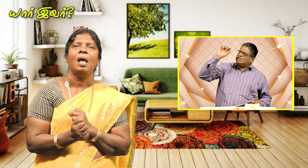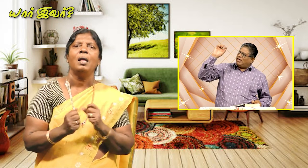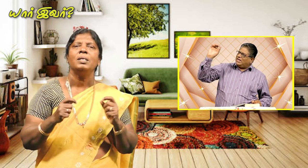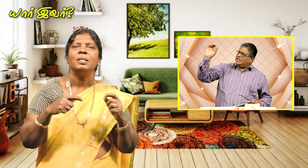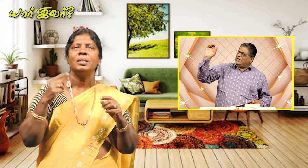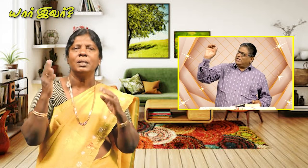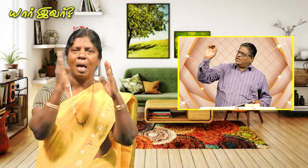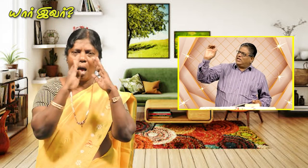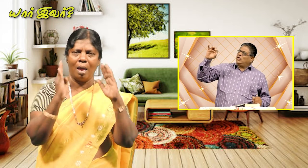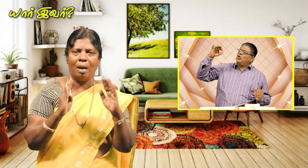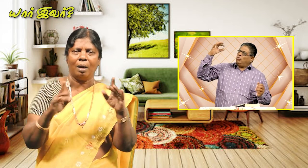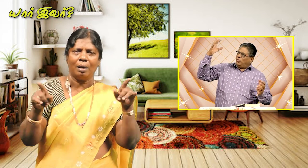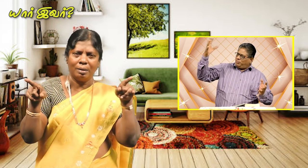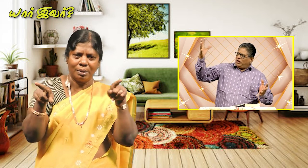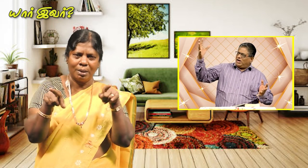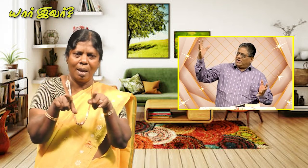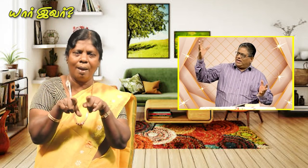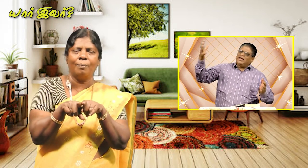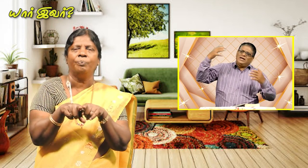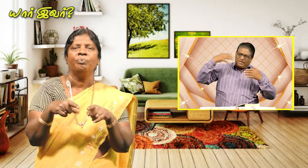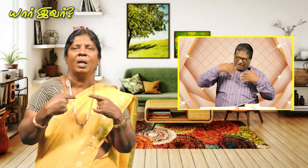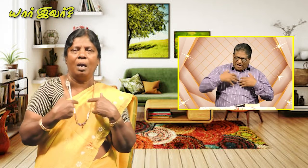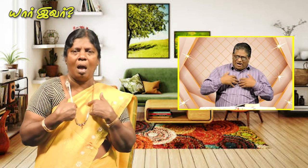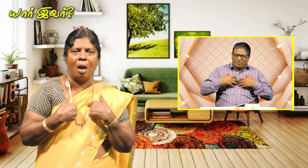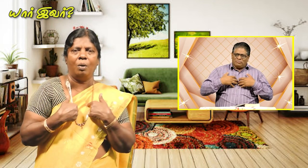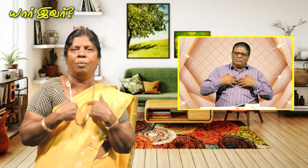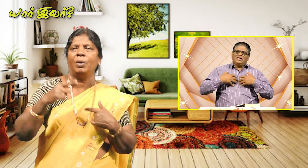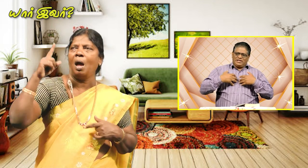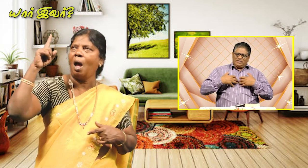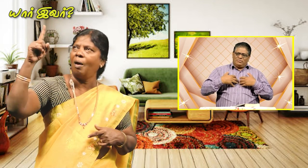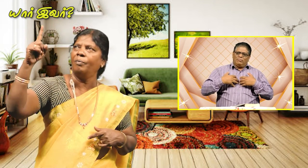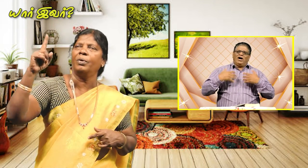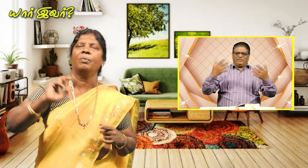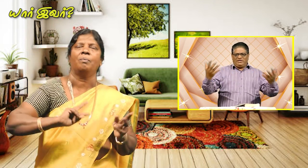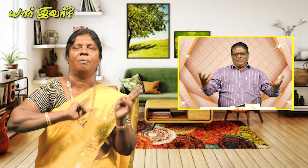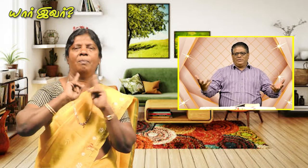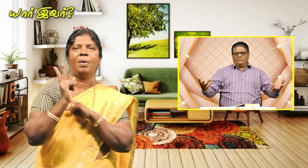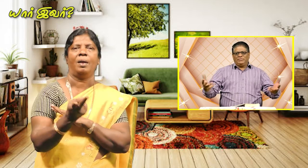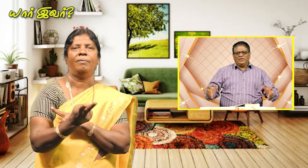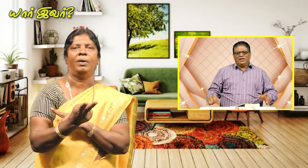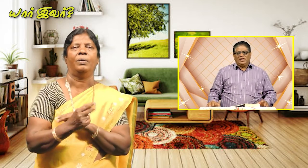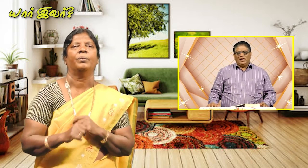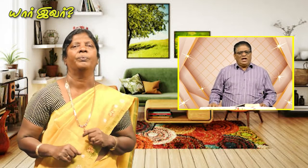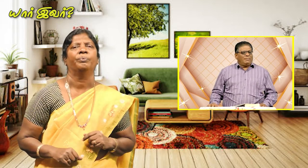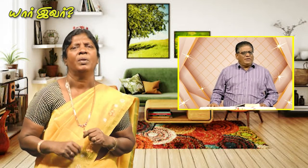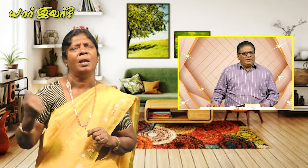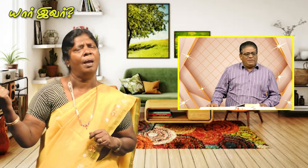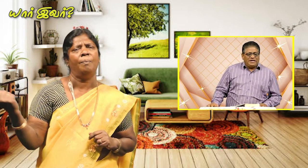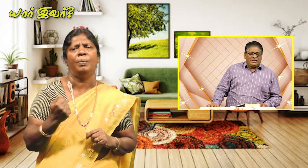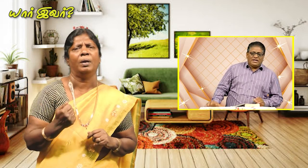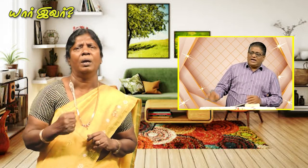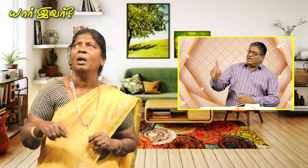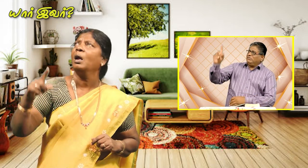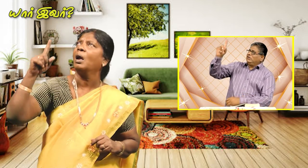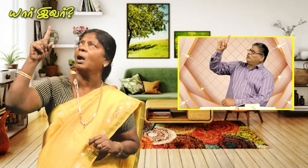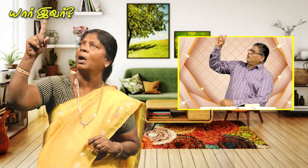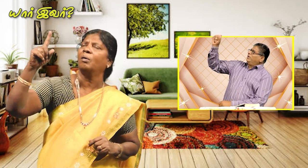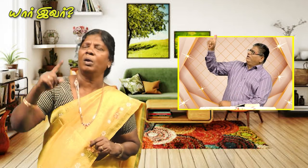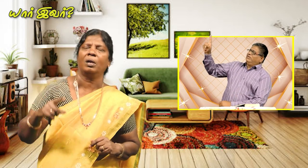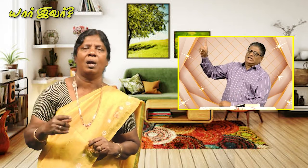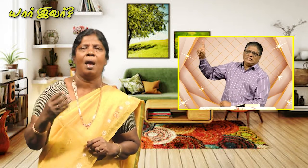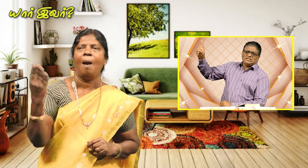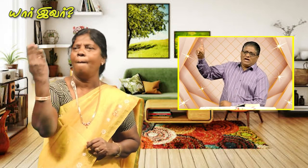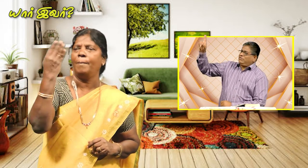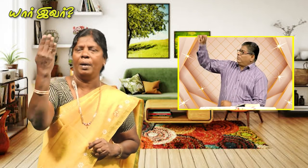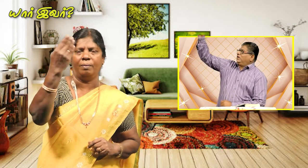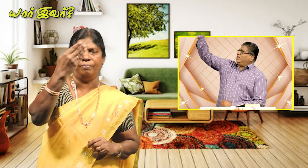படைத்தவருடைய சாயலுக்கு ஒப்பாக நானும் என் மாற வேண்டும். அப்ப எப்படி கடவுளுக்கு ஒரு